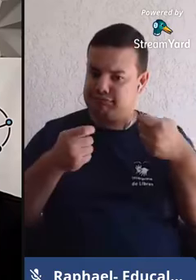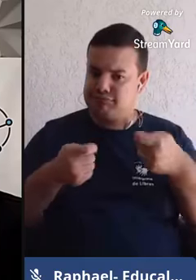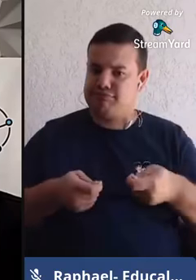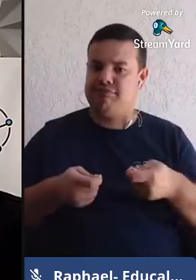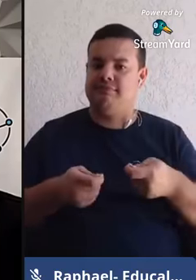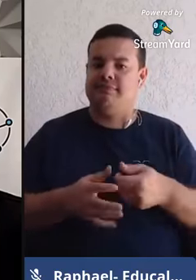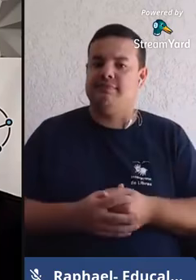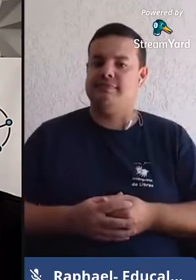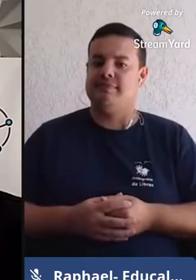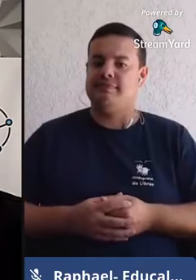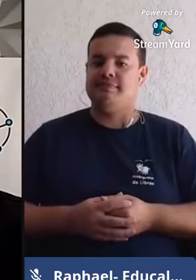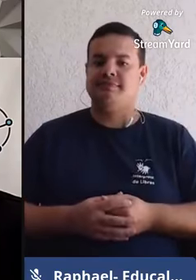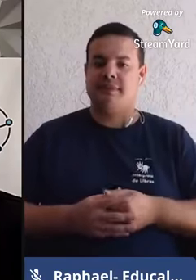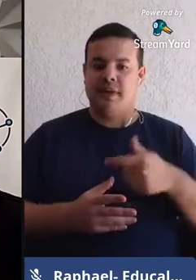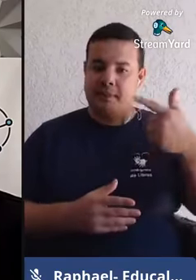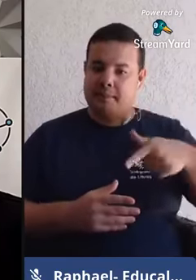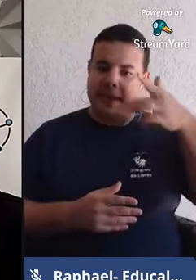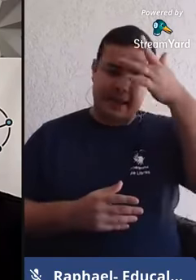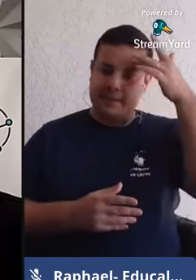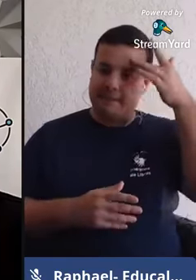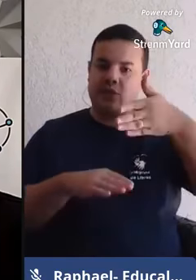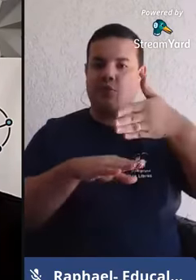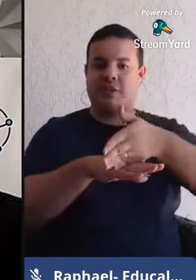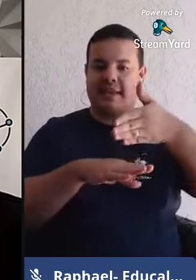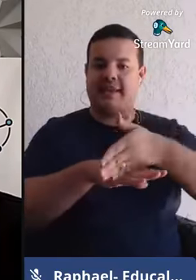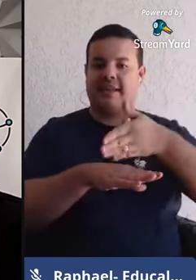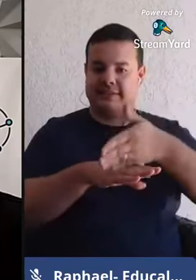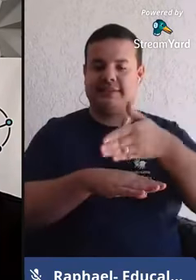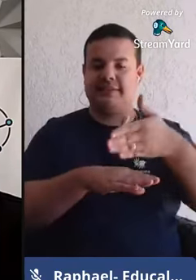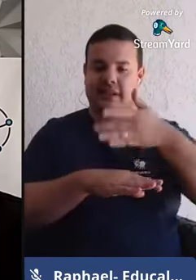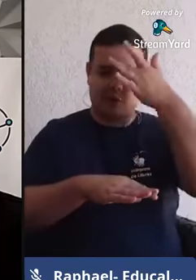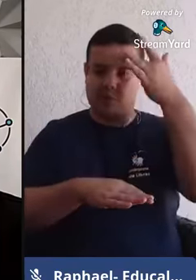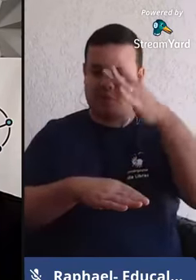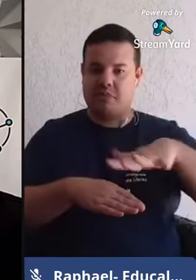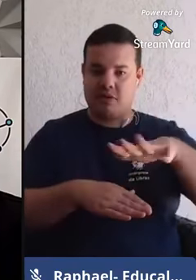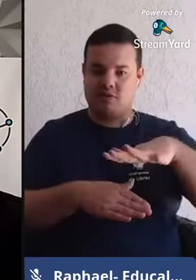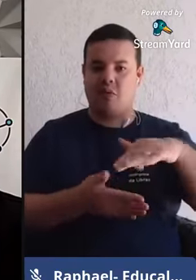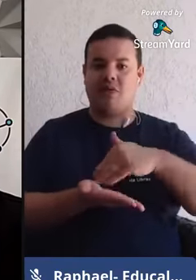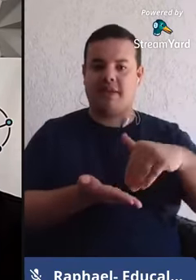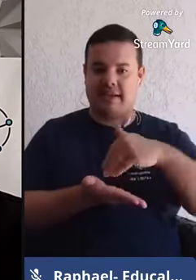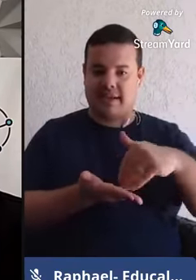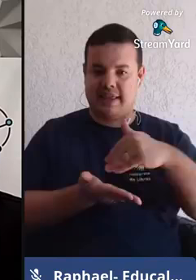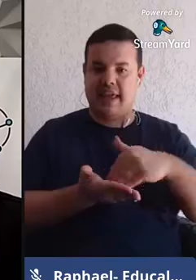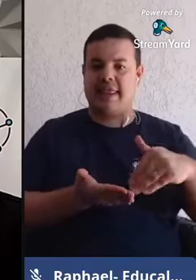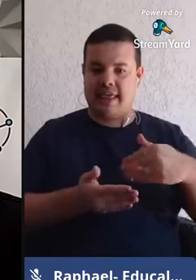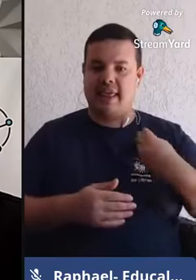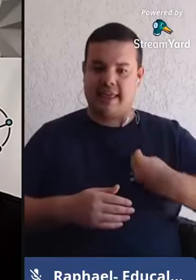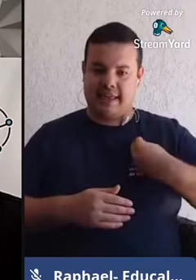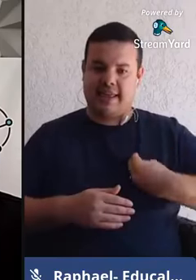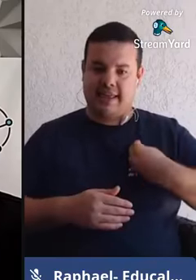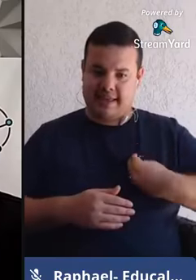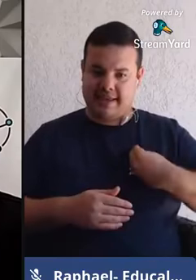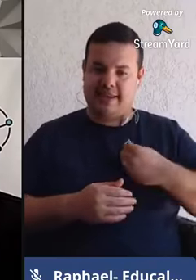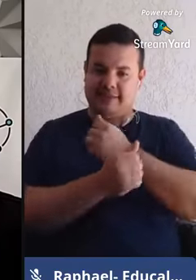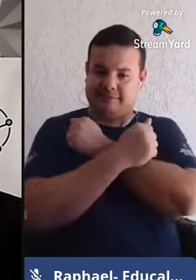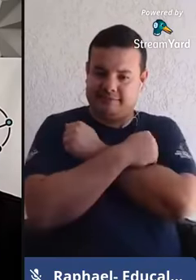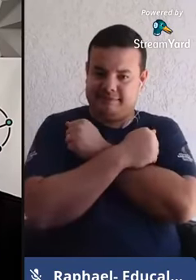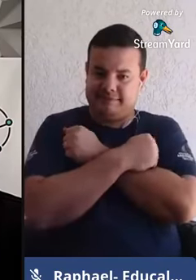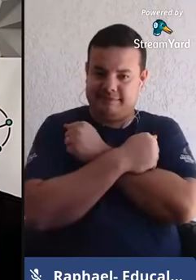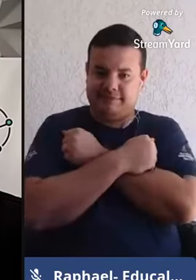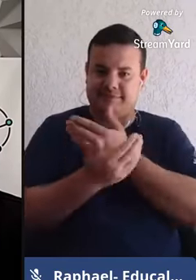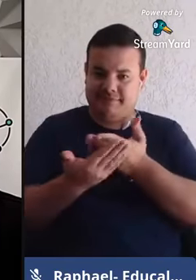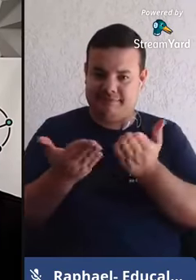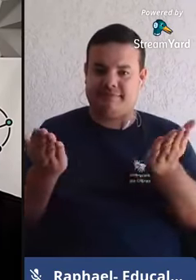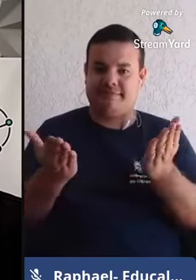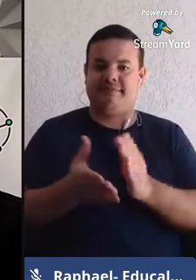E chegando mais gente, além de todo o pessoal da secretaria que está aqui, que eu mandando um abraço para você.